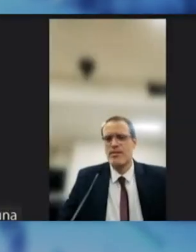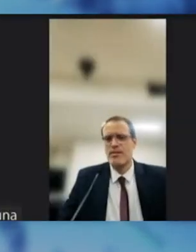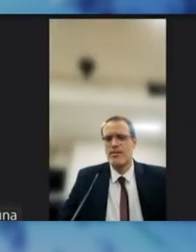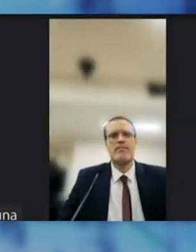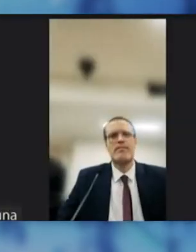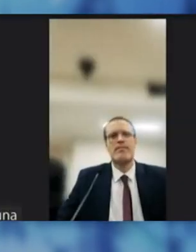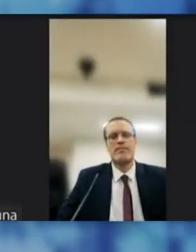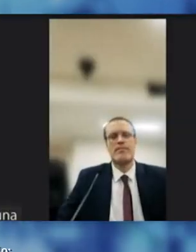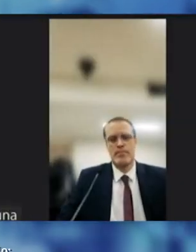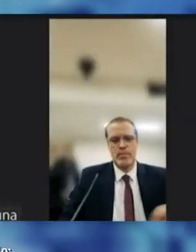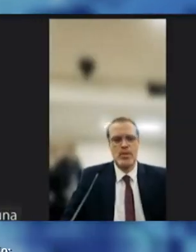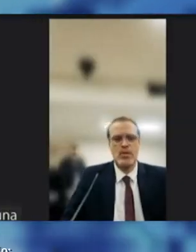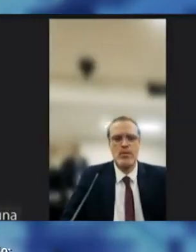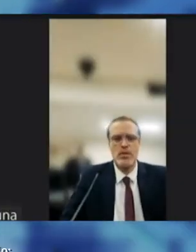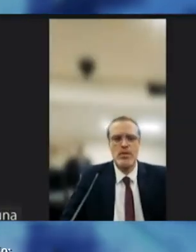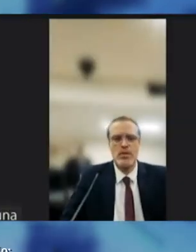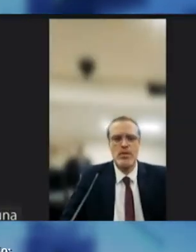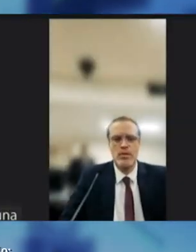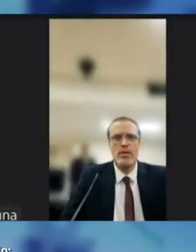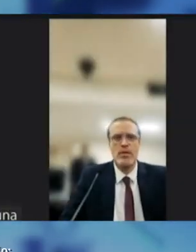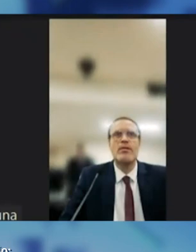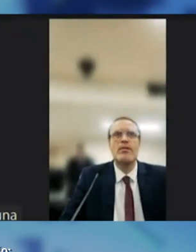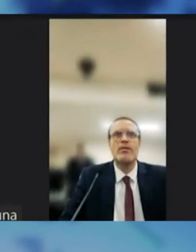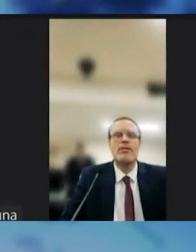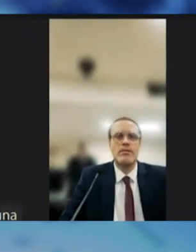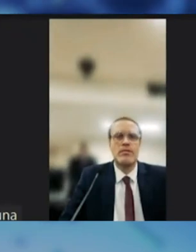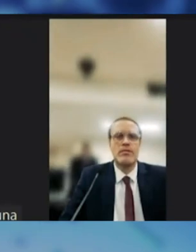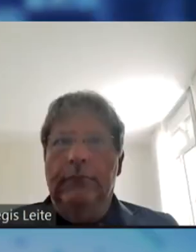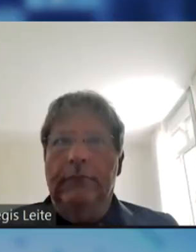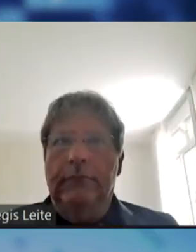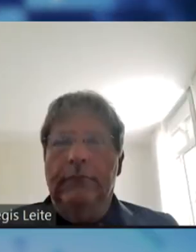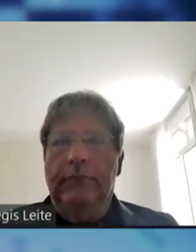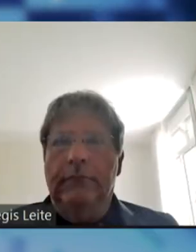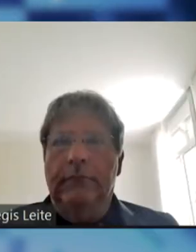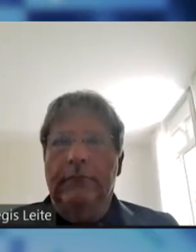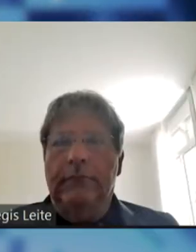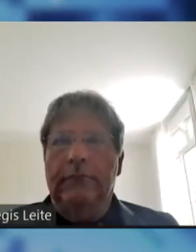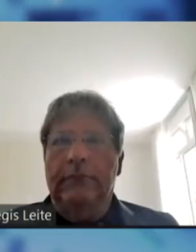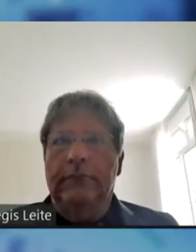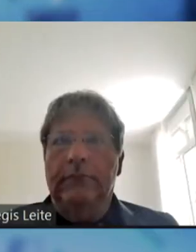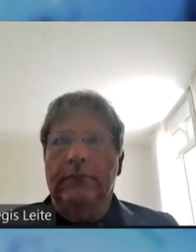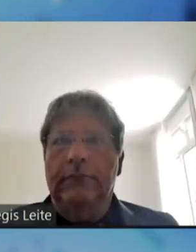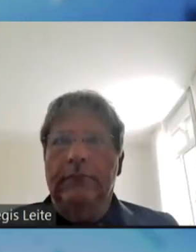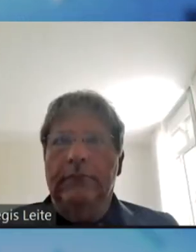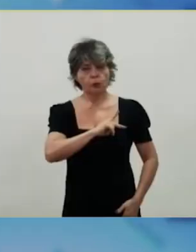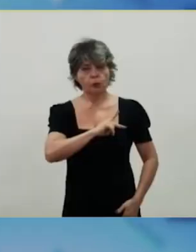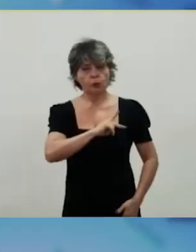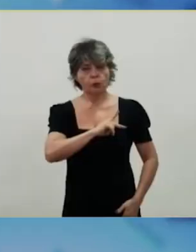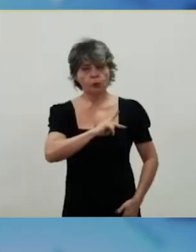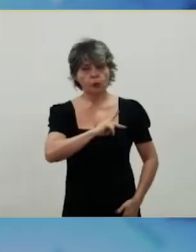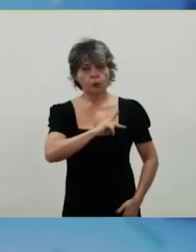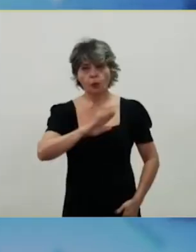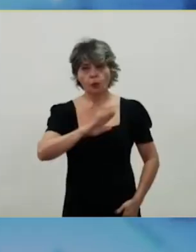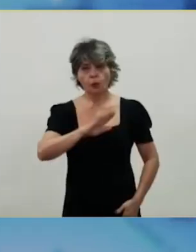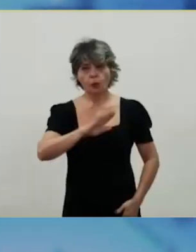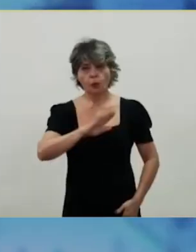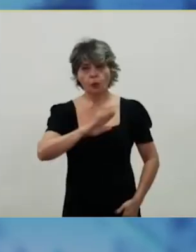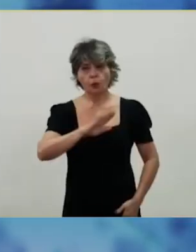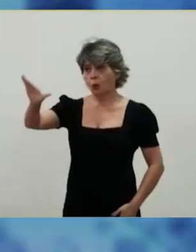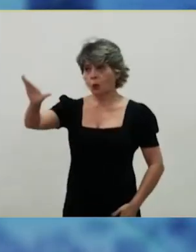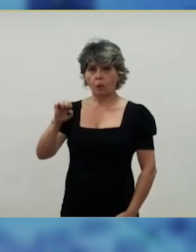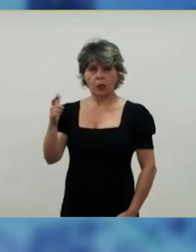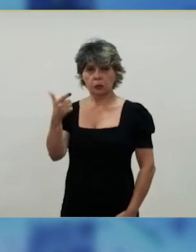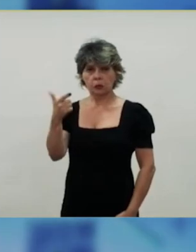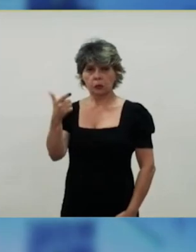Luna, em substituição ao conselheiro Fabrício Mota e o procurador de contas Regis Gonçalves Leite. A intérprete de